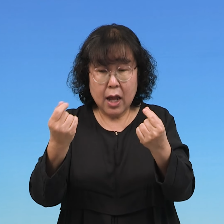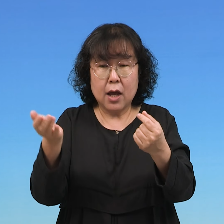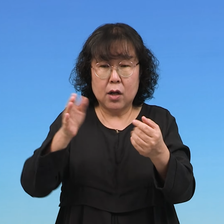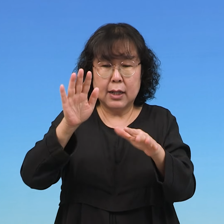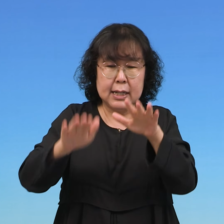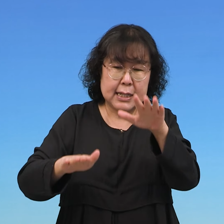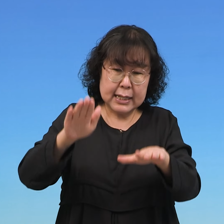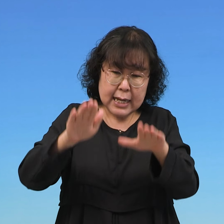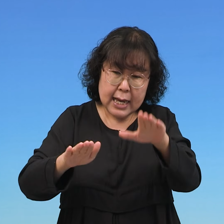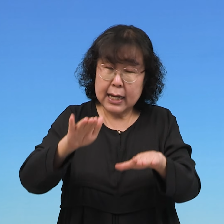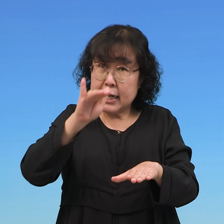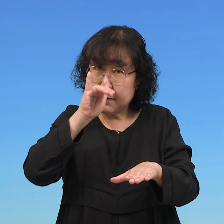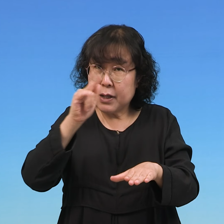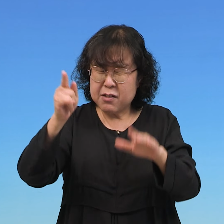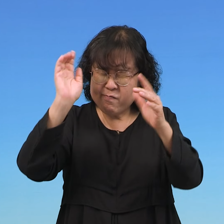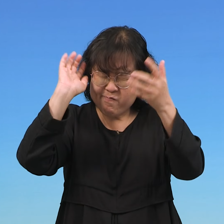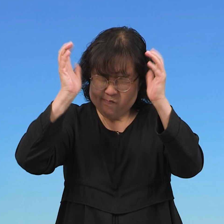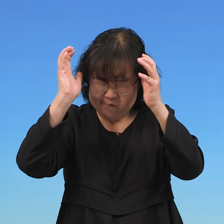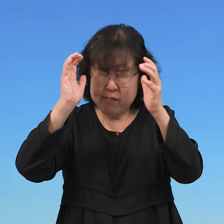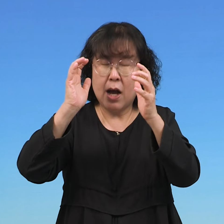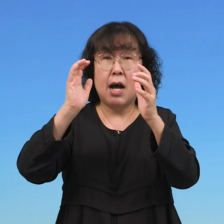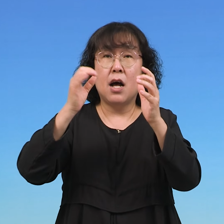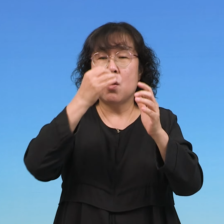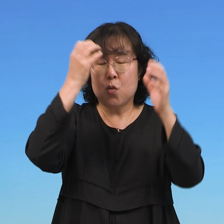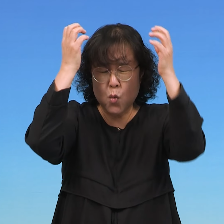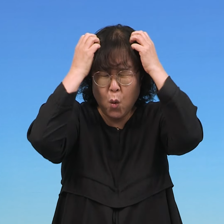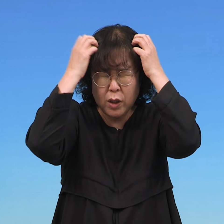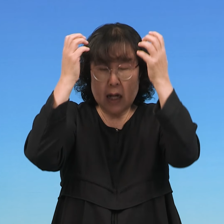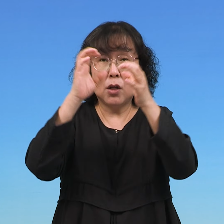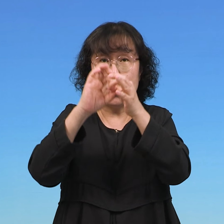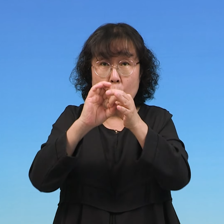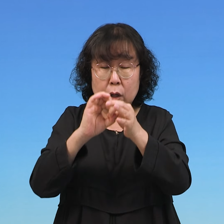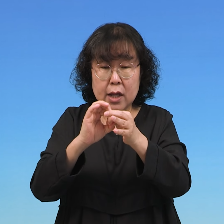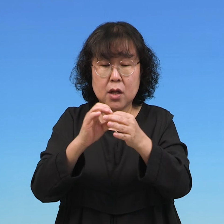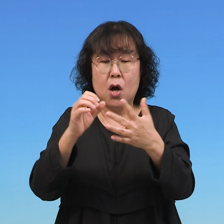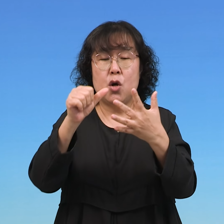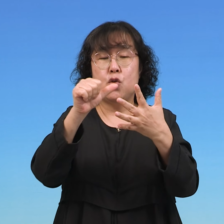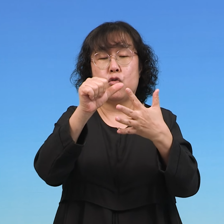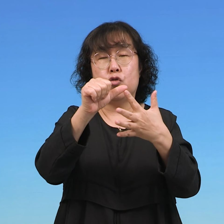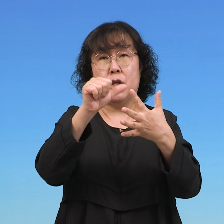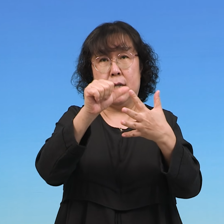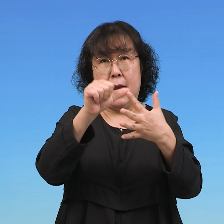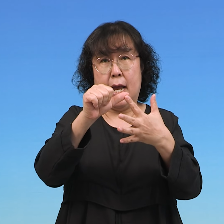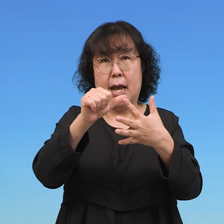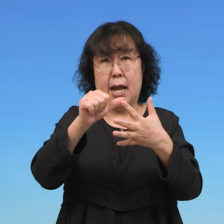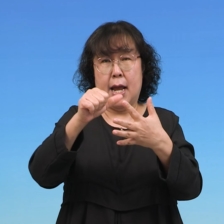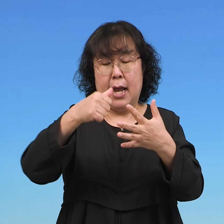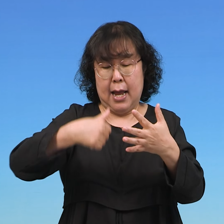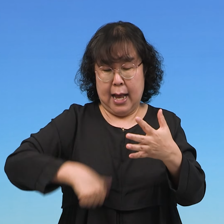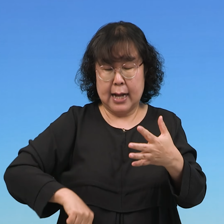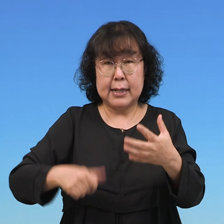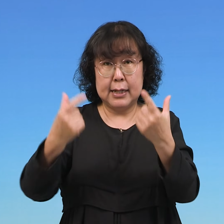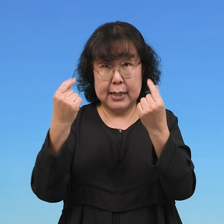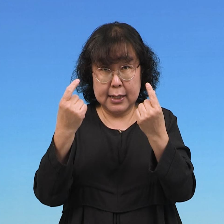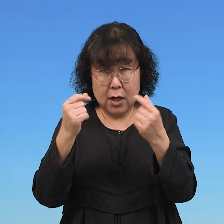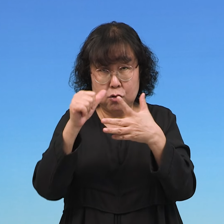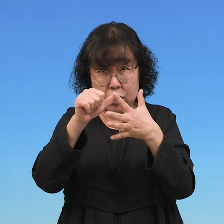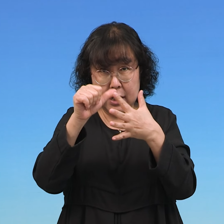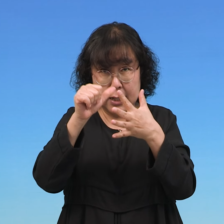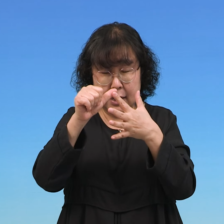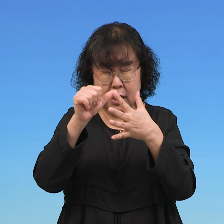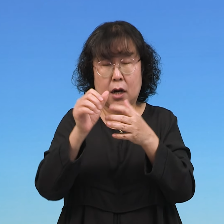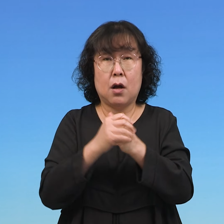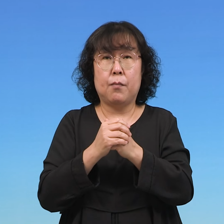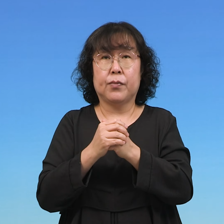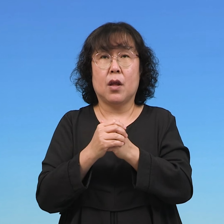차이가 있습니다. 그런 환난을 통해, 고난을 통해 이 둘째 아들처럼 거기서 교훈을 찾는